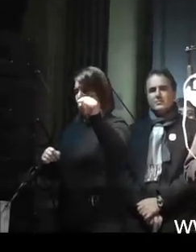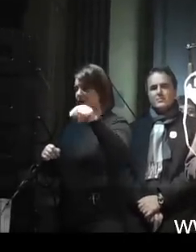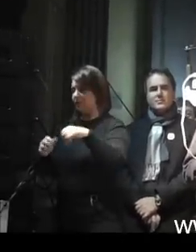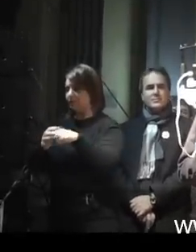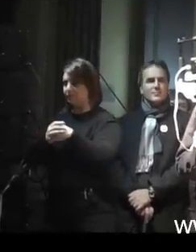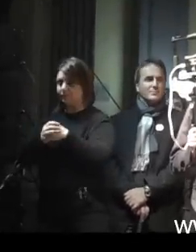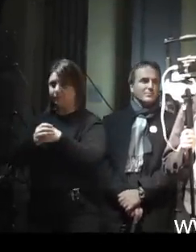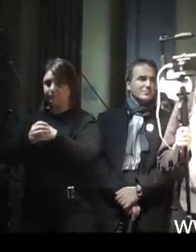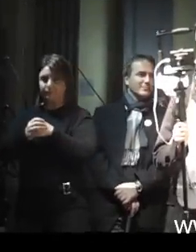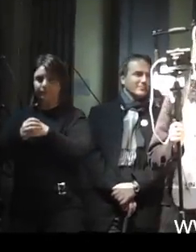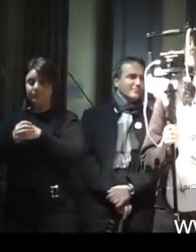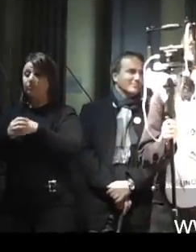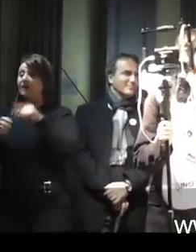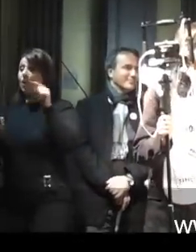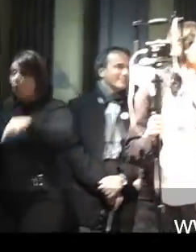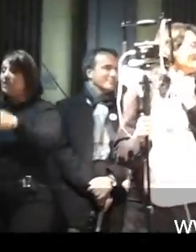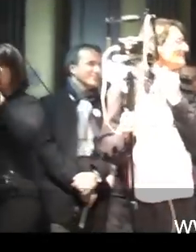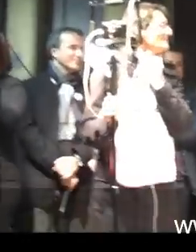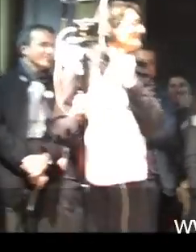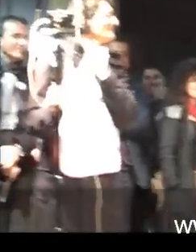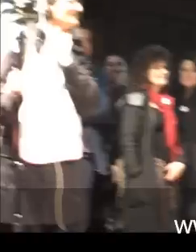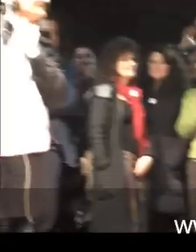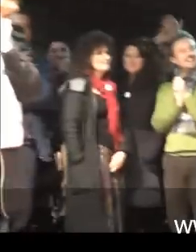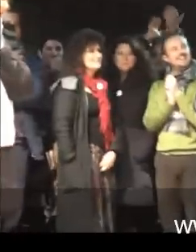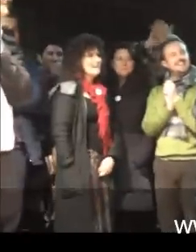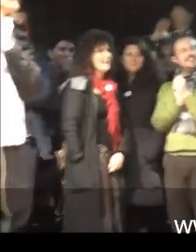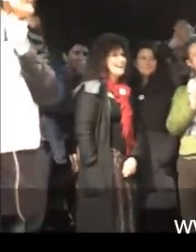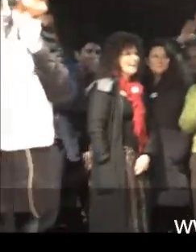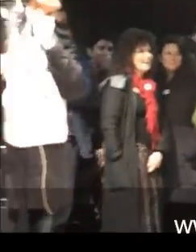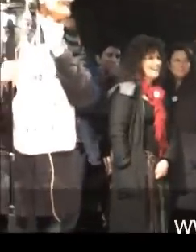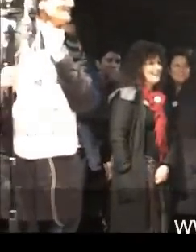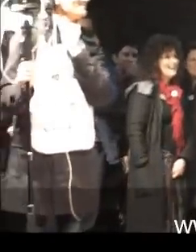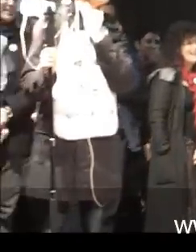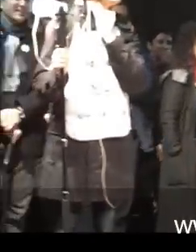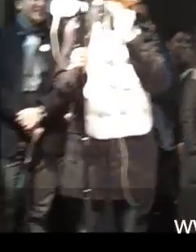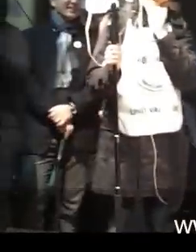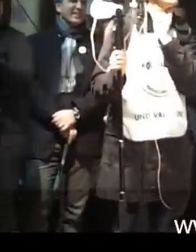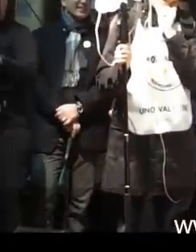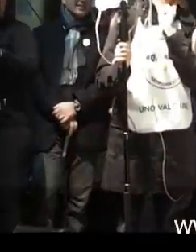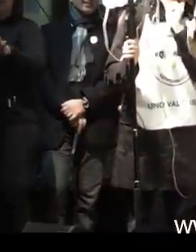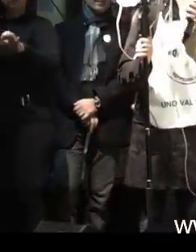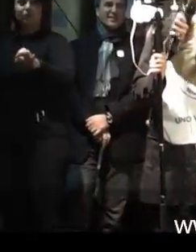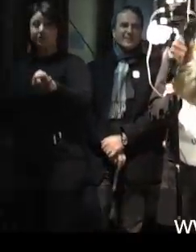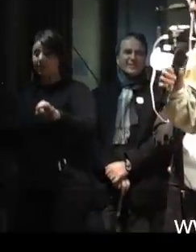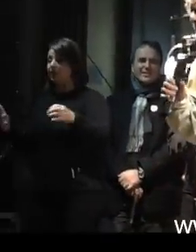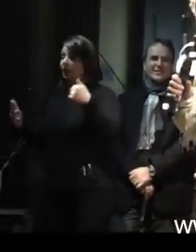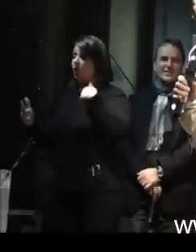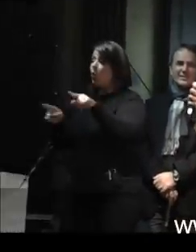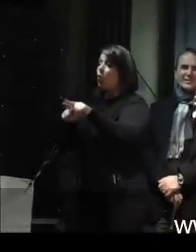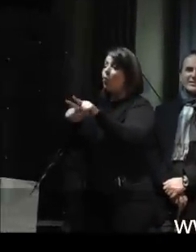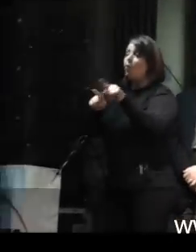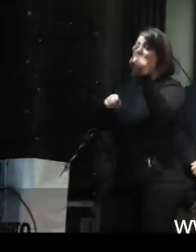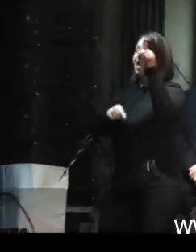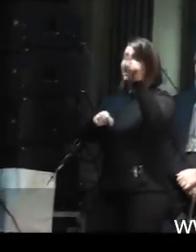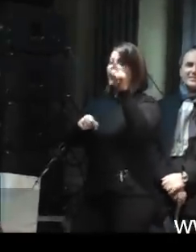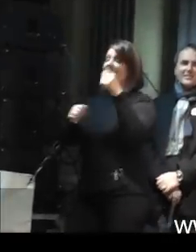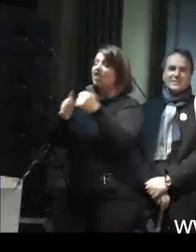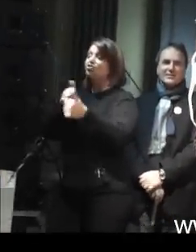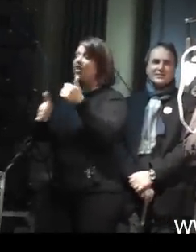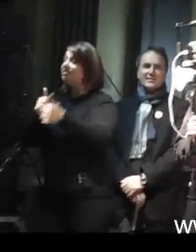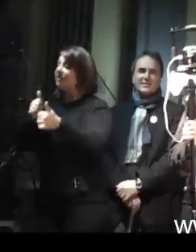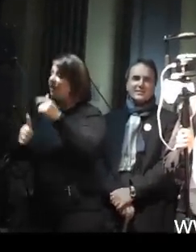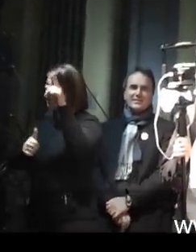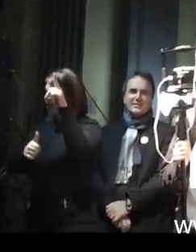E questo è grave, questo è gravissimo! E allora si fa così, come fanno in Argentina, come hanno fatto in